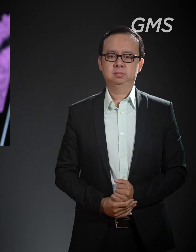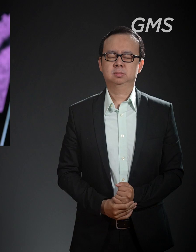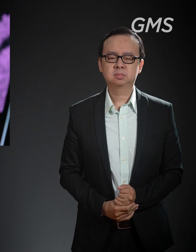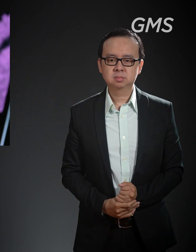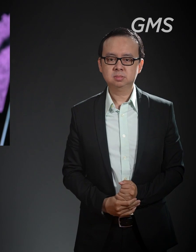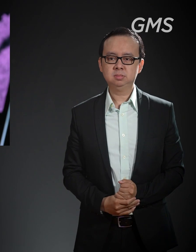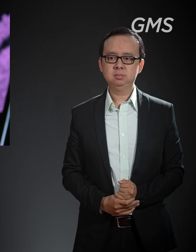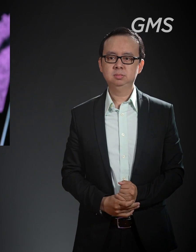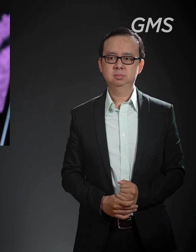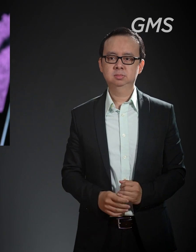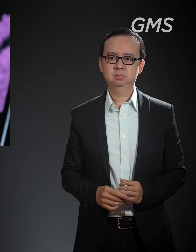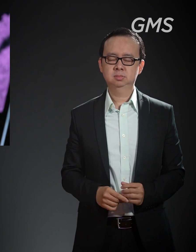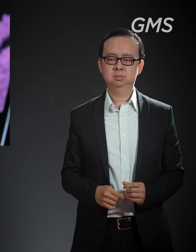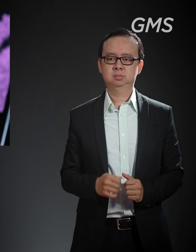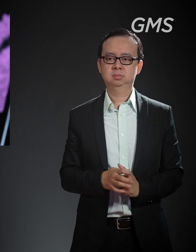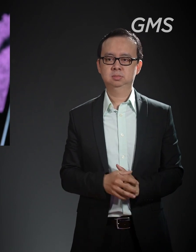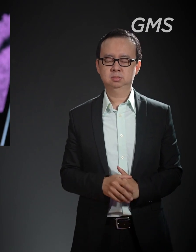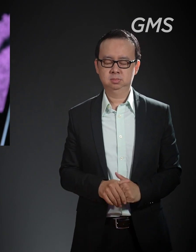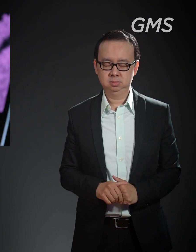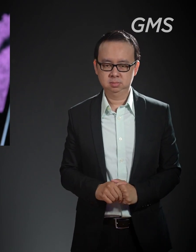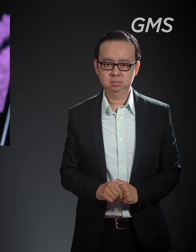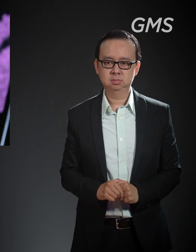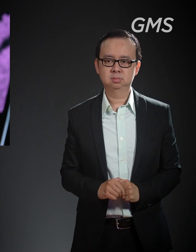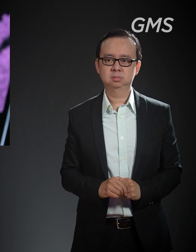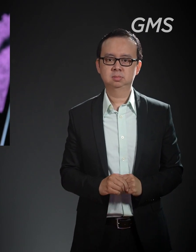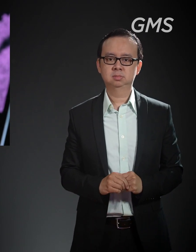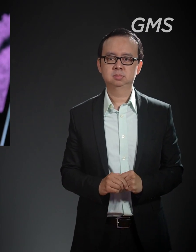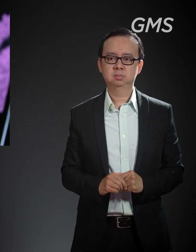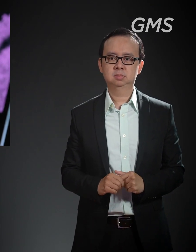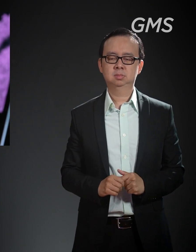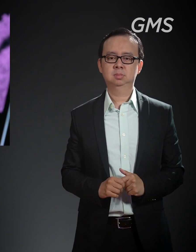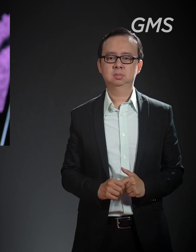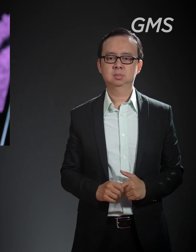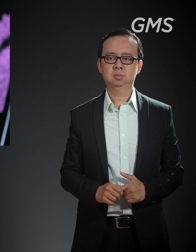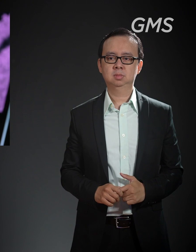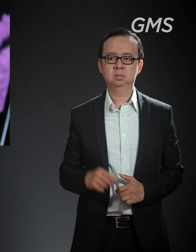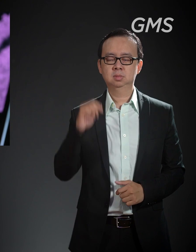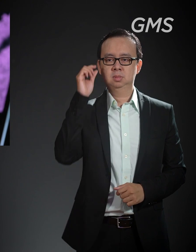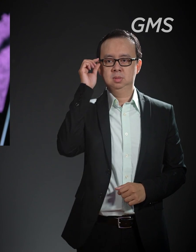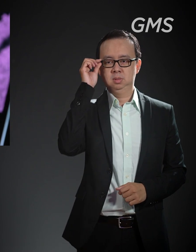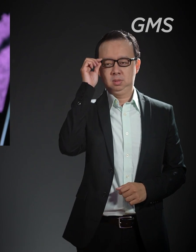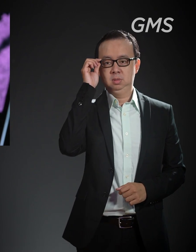dengan sukacita, umatnya yang suka untuk berkorban bagi kerajaan Tuhan.